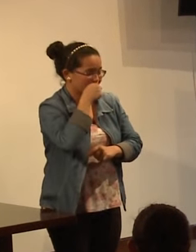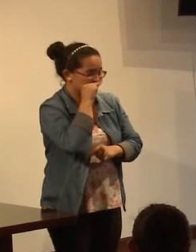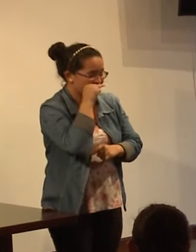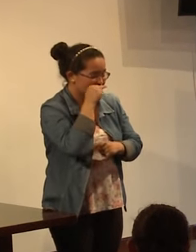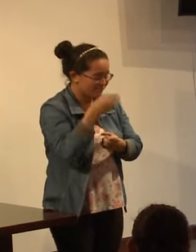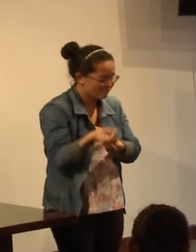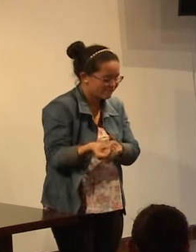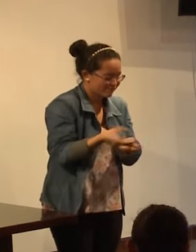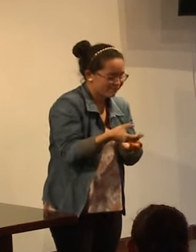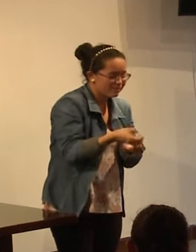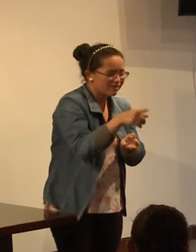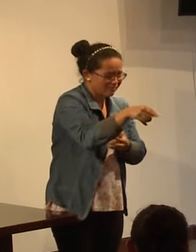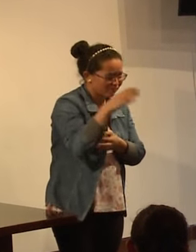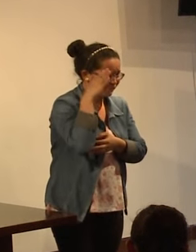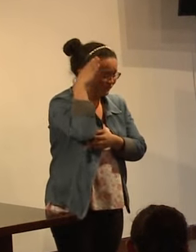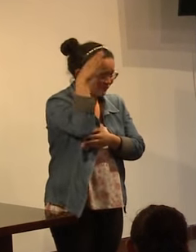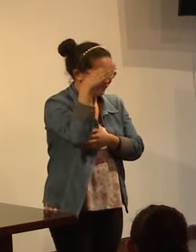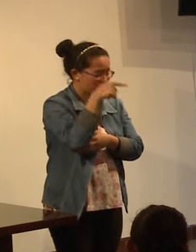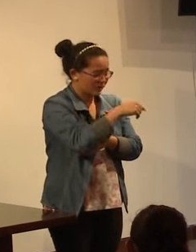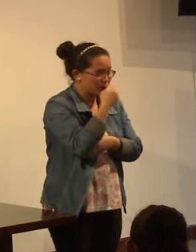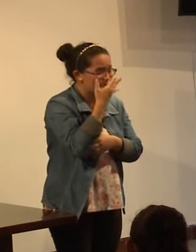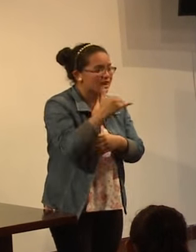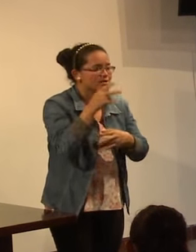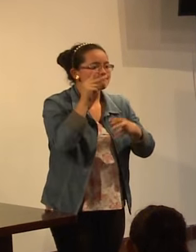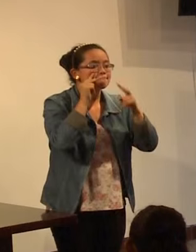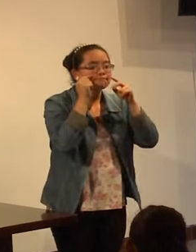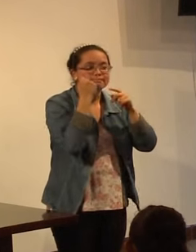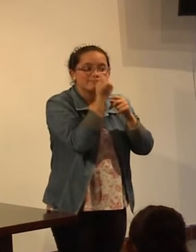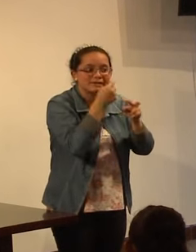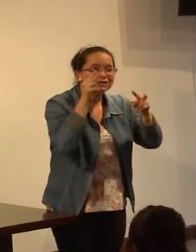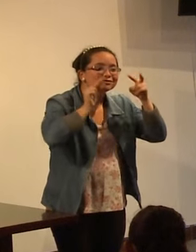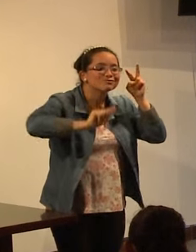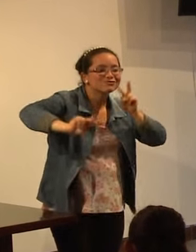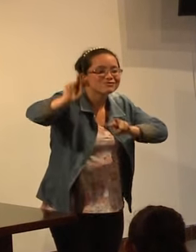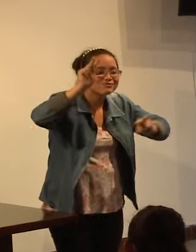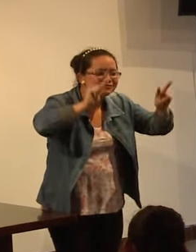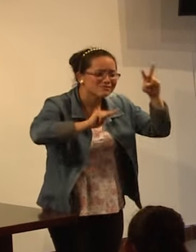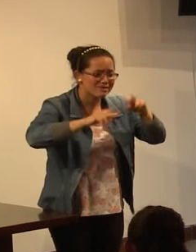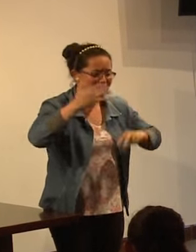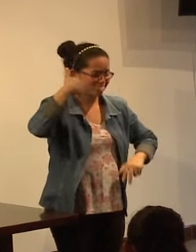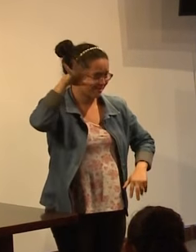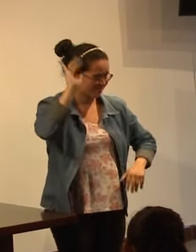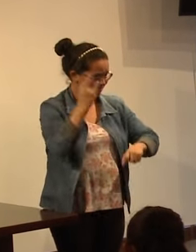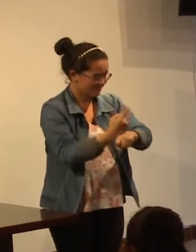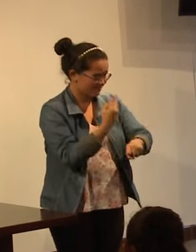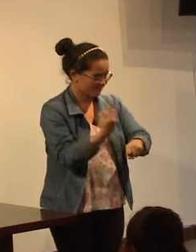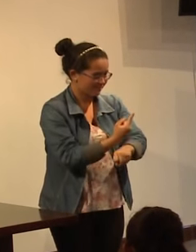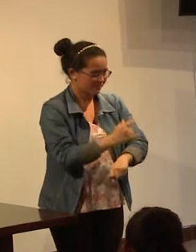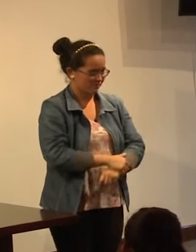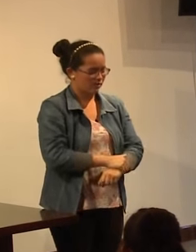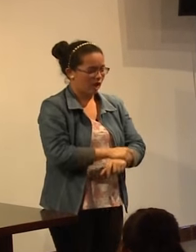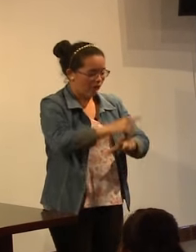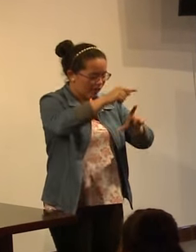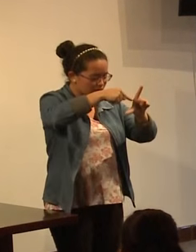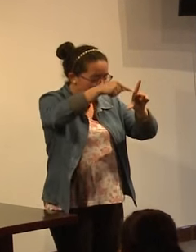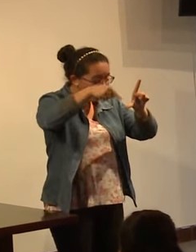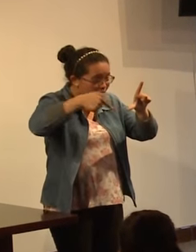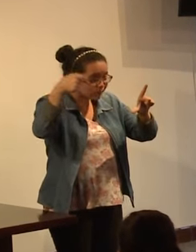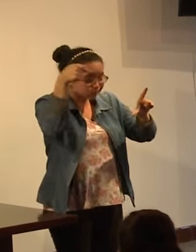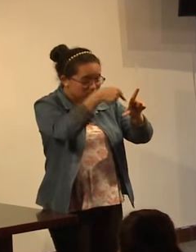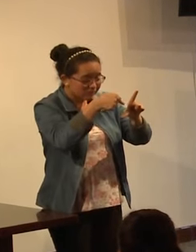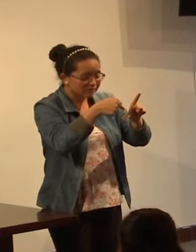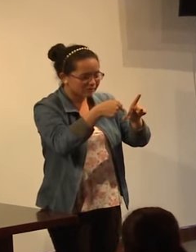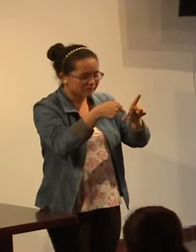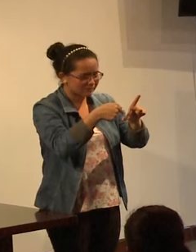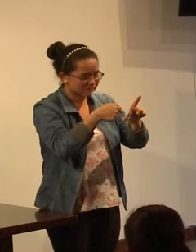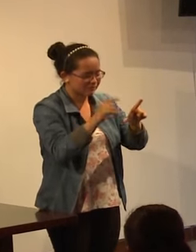que son visuales. Nosotros somos una cultura de la visualidad brutal. Un dato estadístico, para que ustedes me ayuden entonces